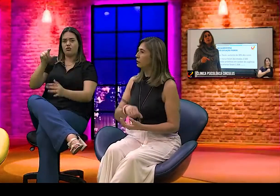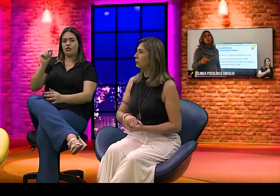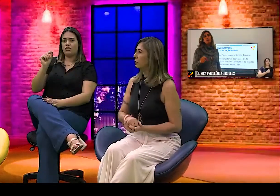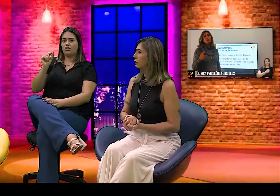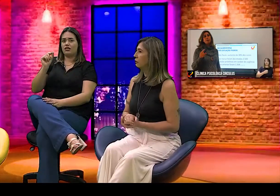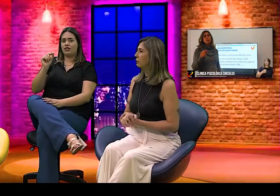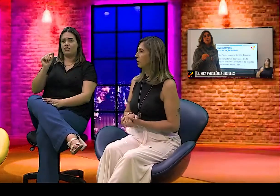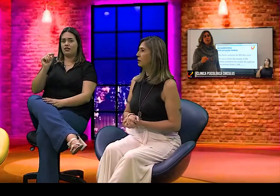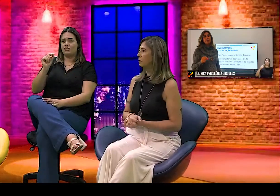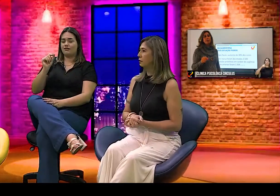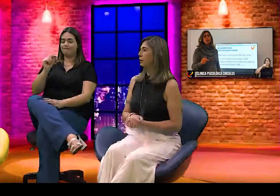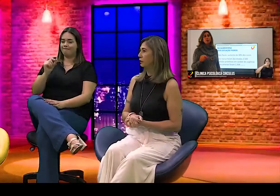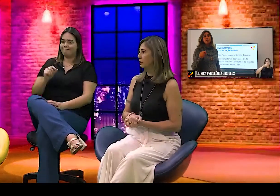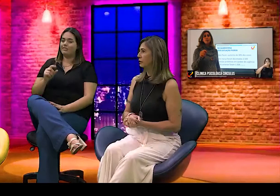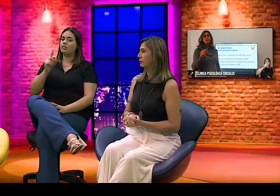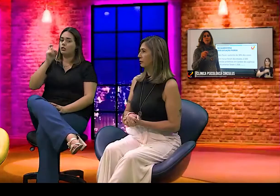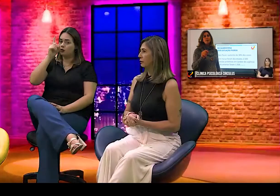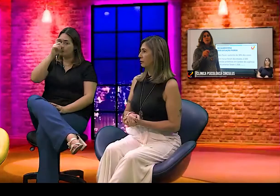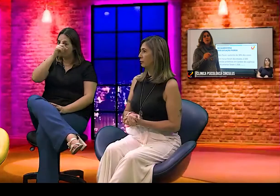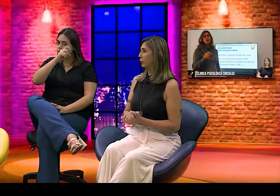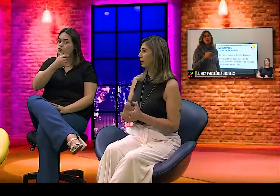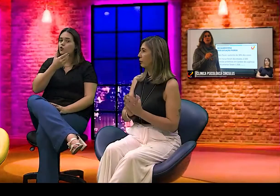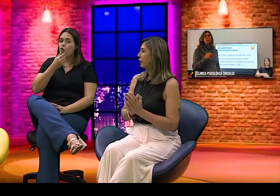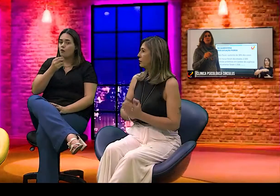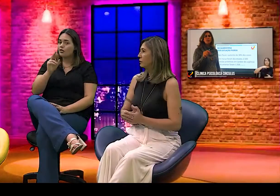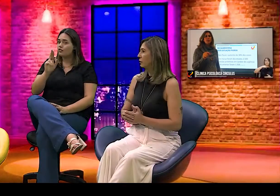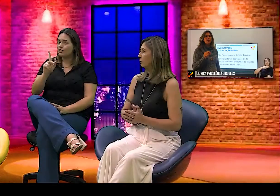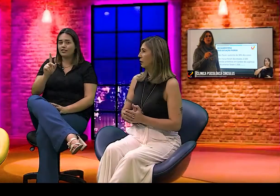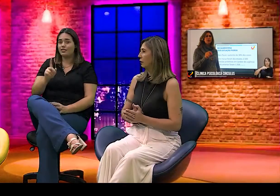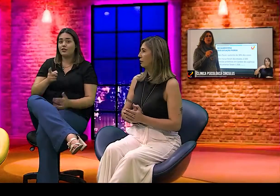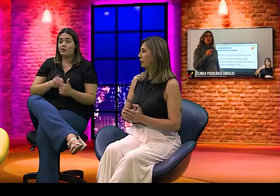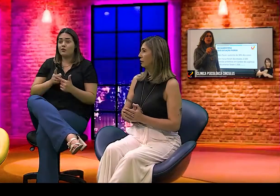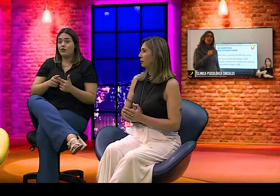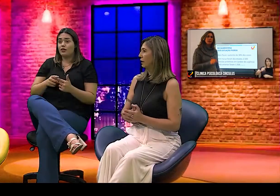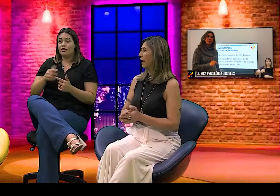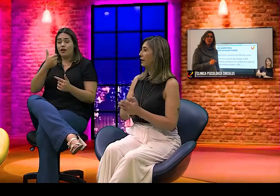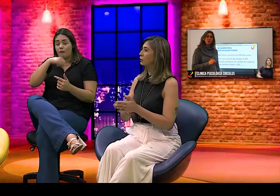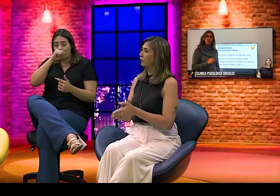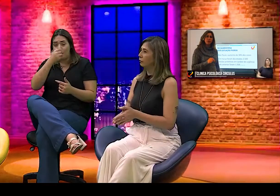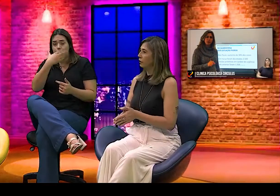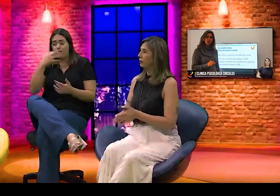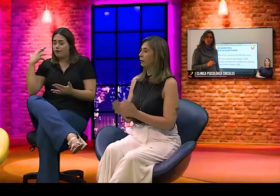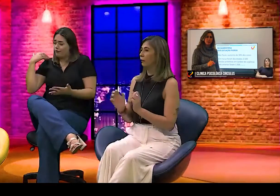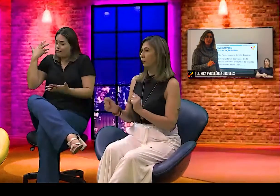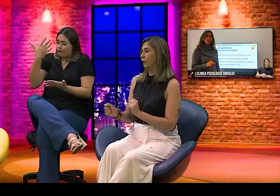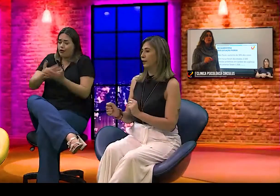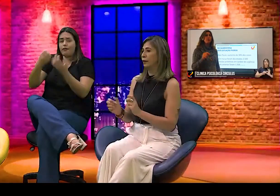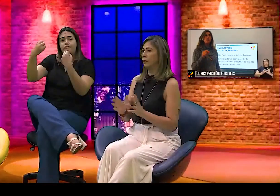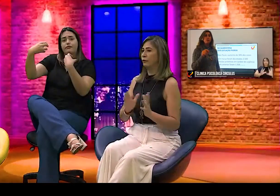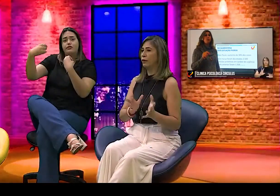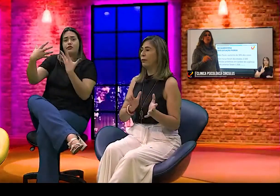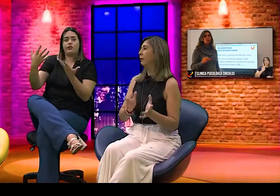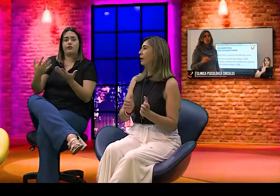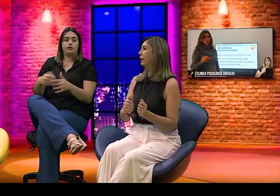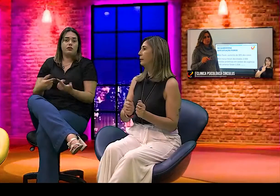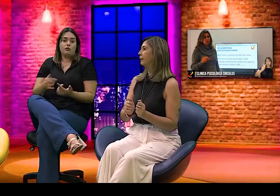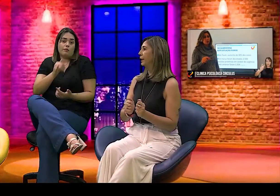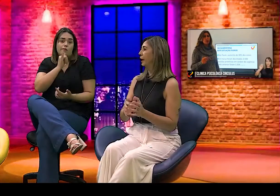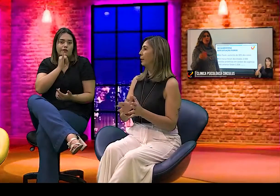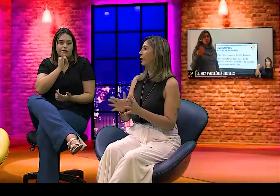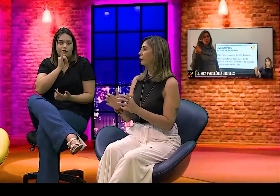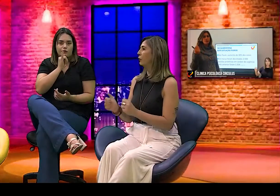dificilmente eu vou escolher um homem que seja diferente disso. Porque é o registro que eu tenho, né? É isso que eu vi. Então, por exemplo, eu vi a minha